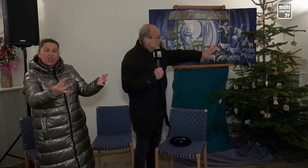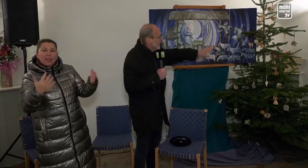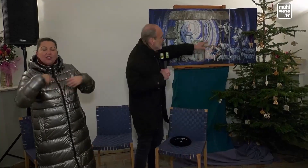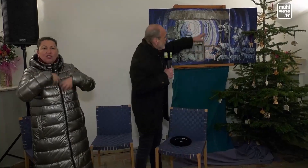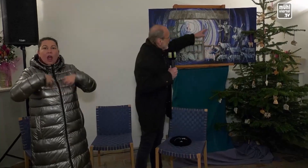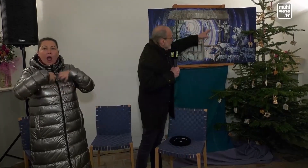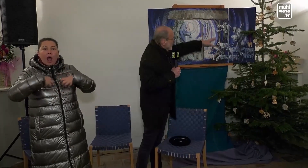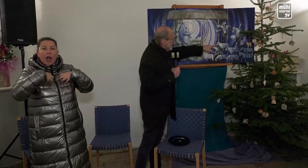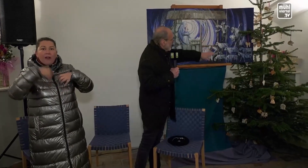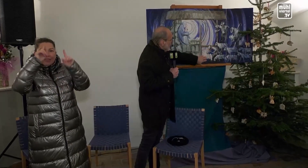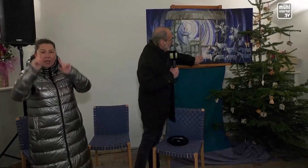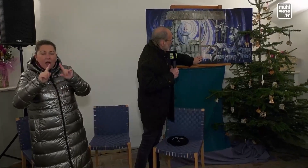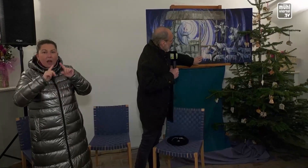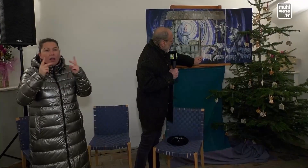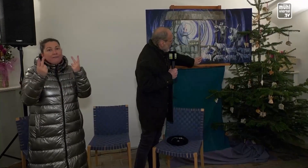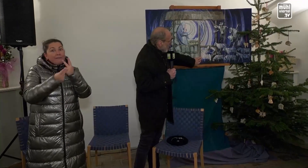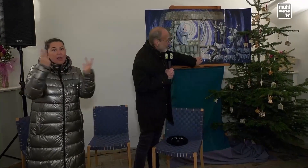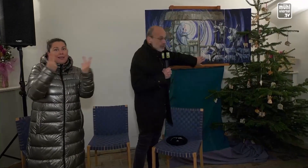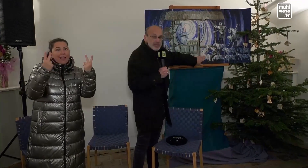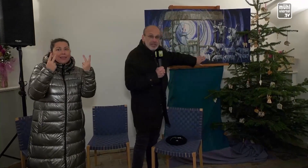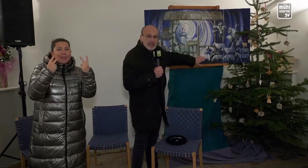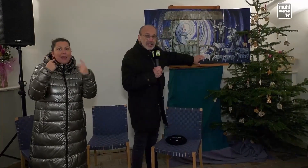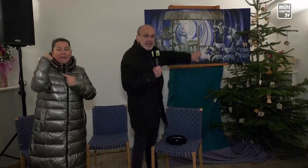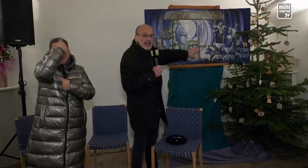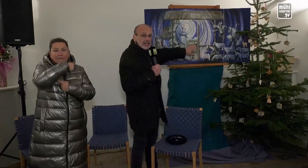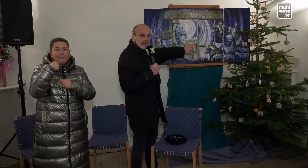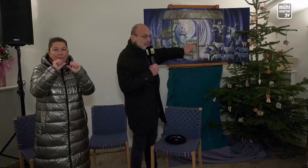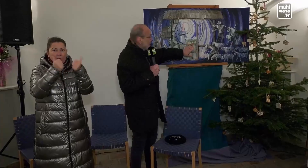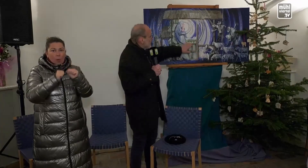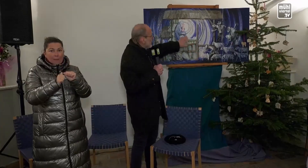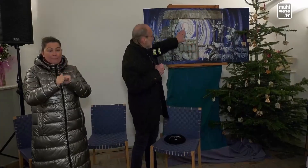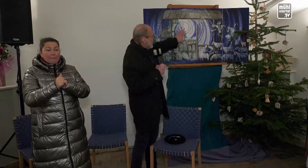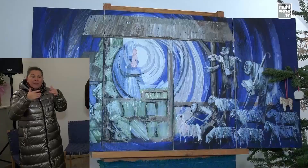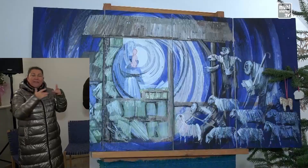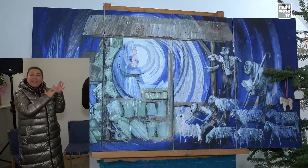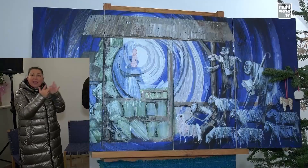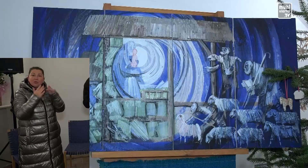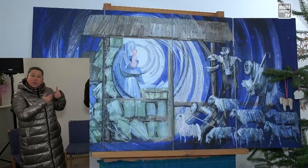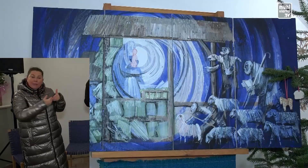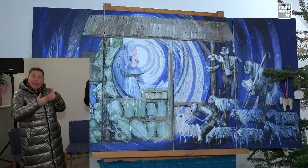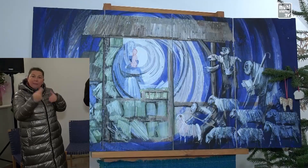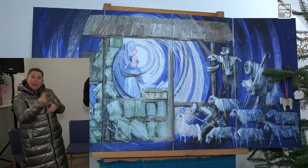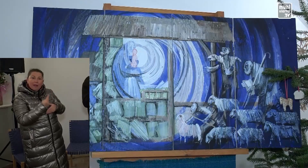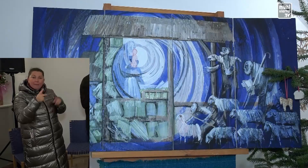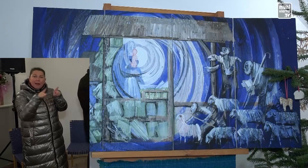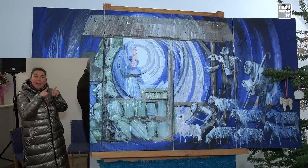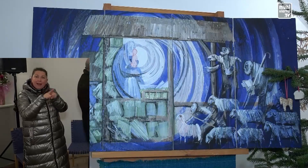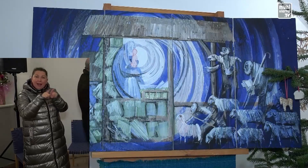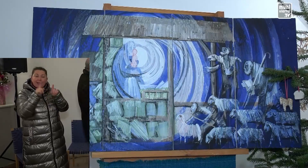aus. Und ein Schaf ist ähnlich gefärbt wie Jesus, das Lamm